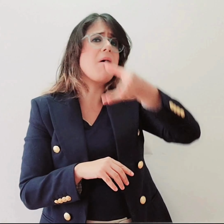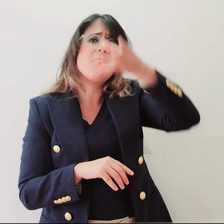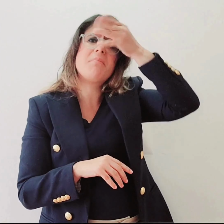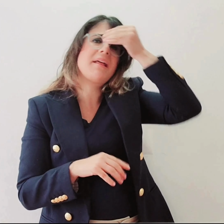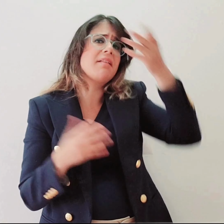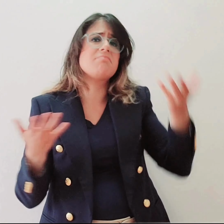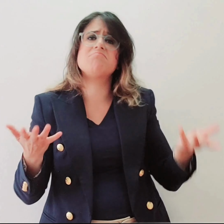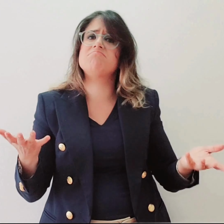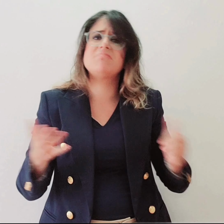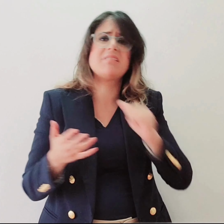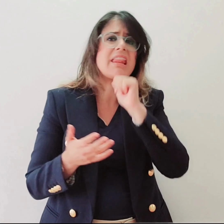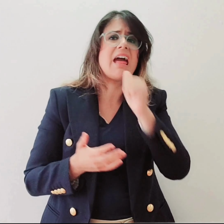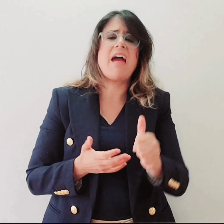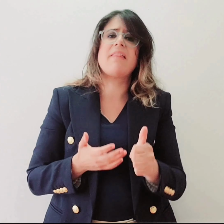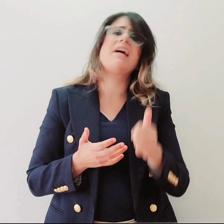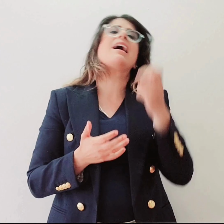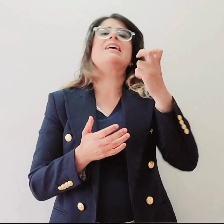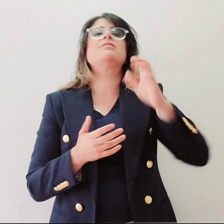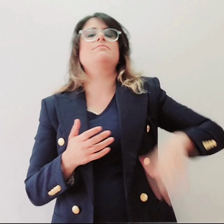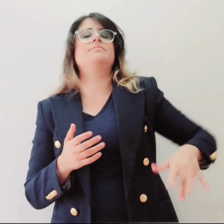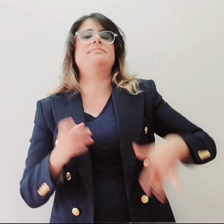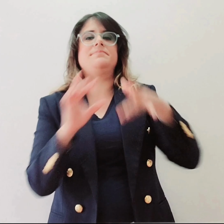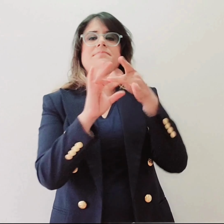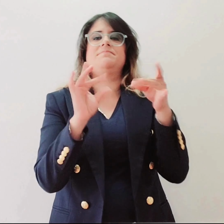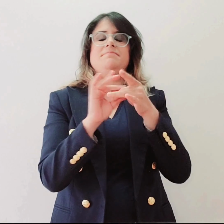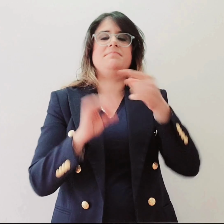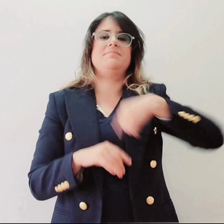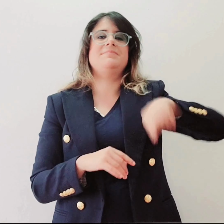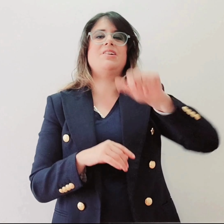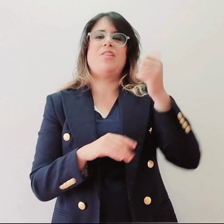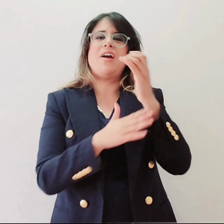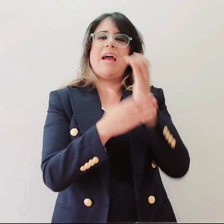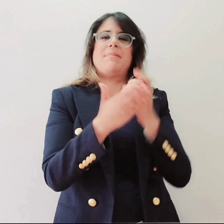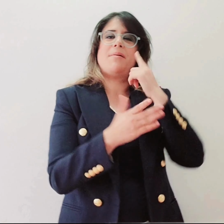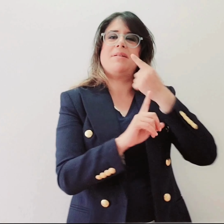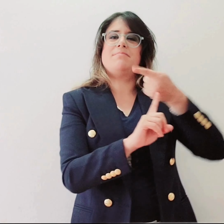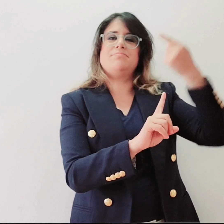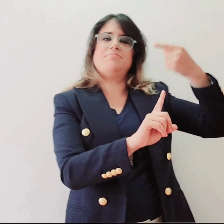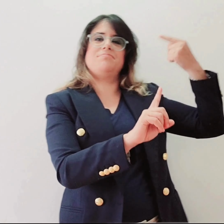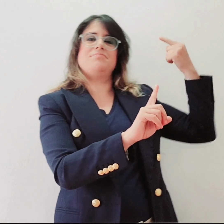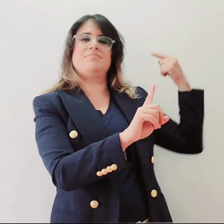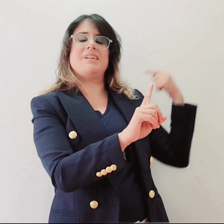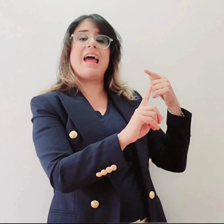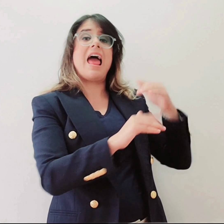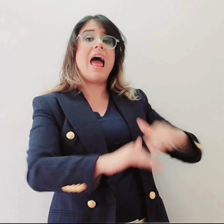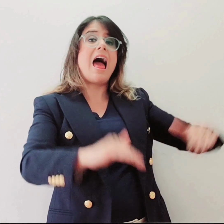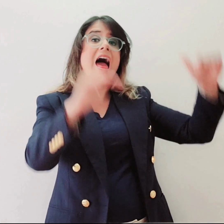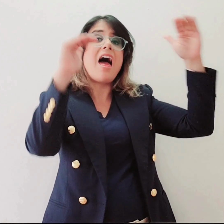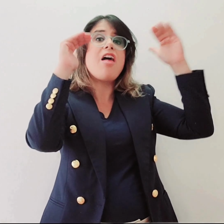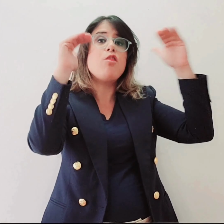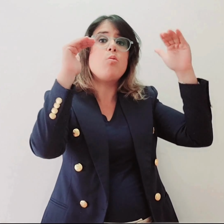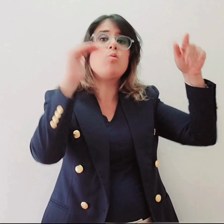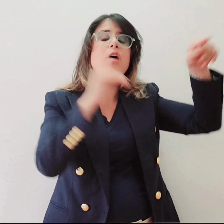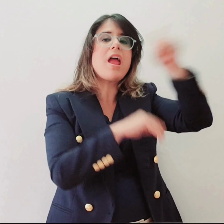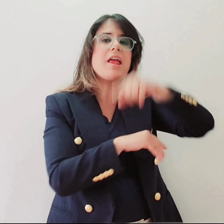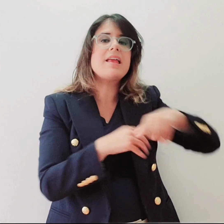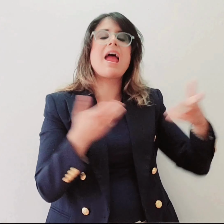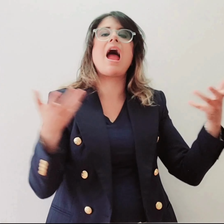castigo que estamos poniendo. Es justo como lo hemos platicado en algunos otros capítulos. Al final los adultos también hacemos las